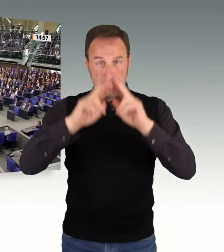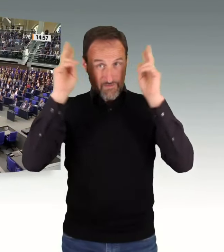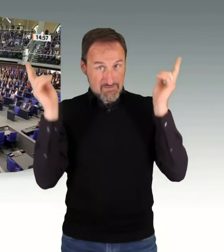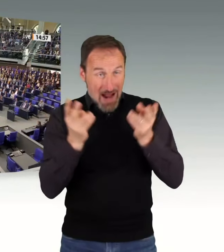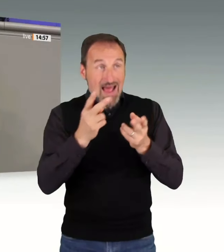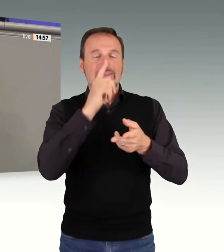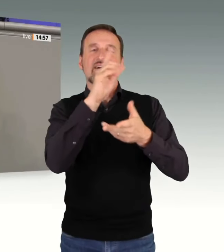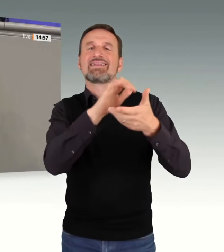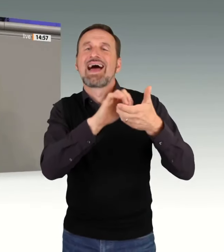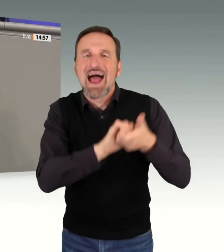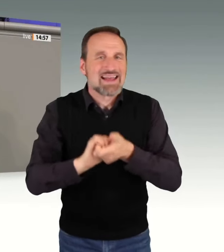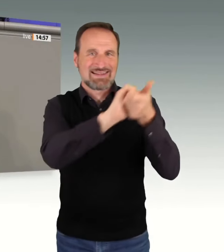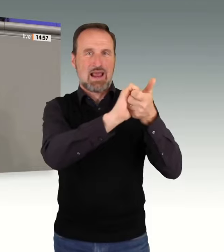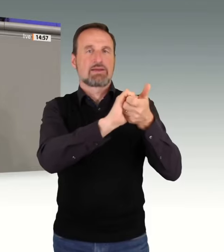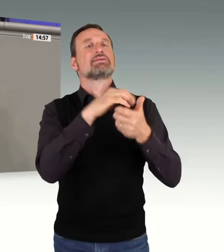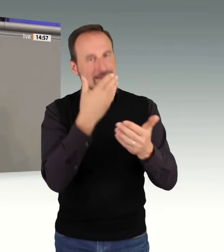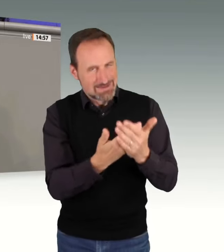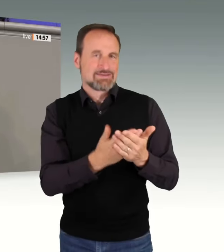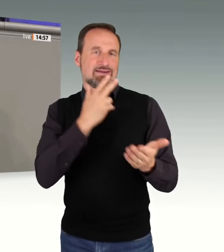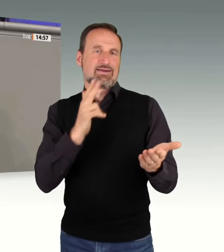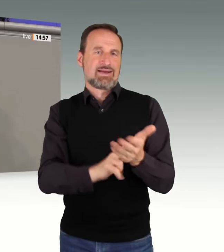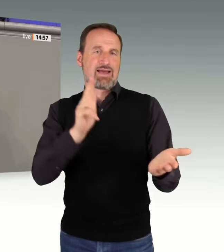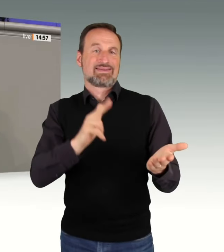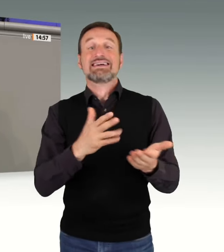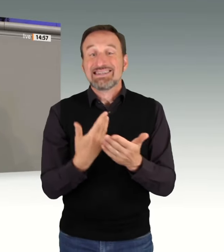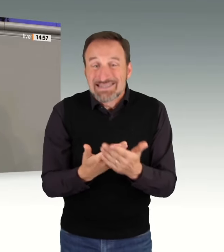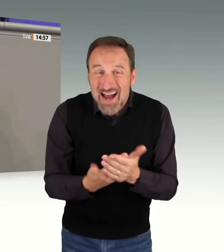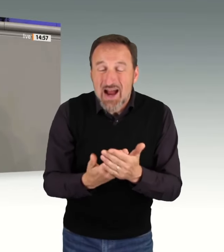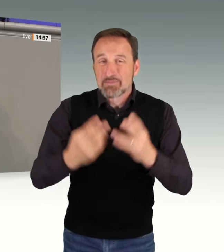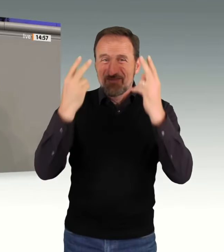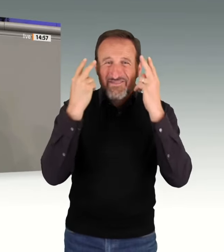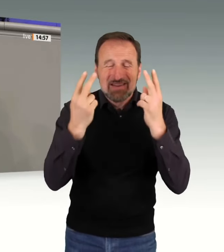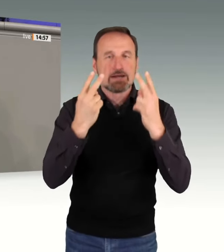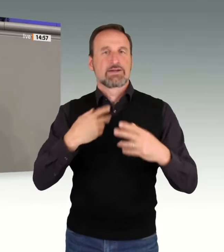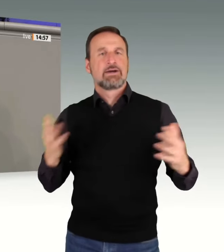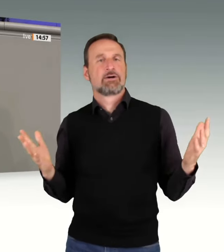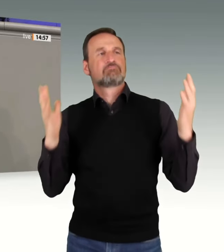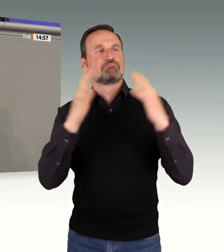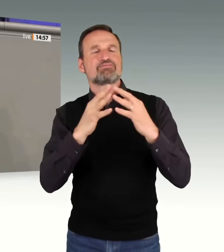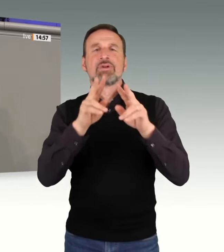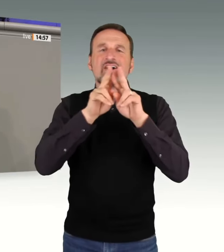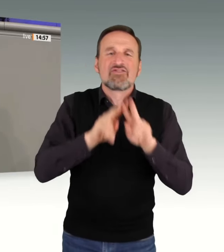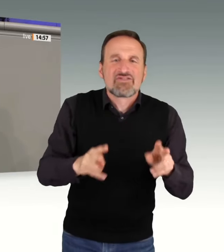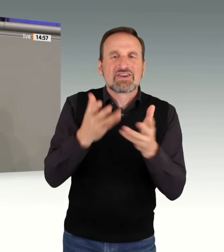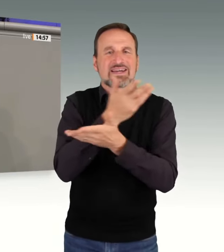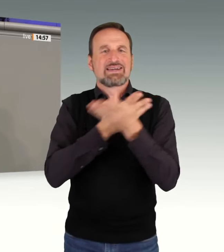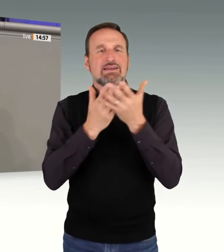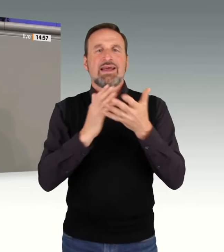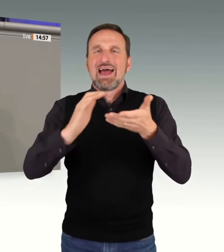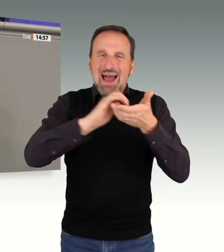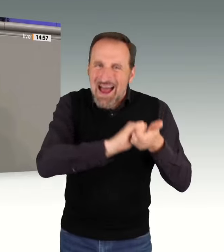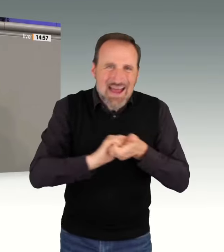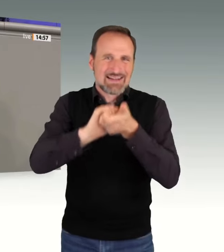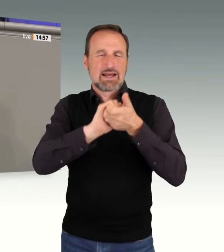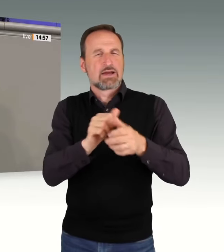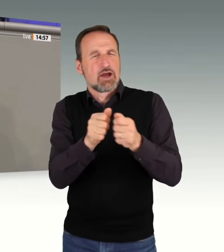Liebe Freunde, genau wir und all unsere Partner, die das Leben schätzen und